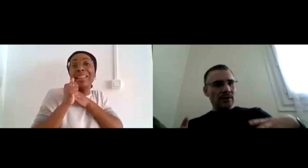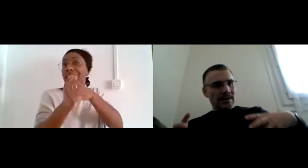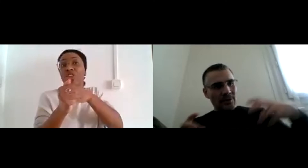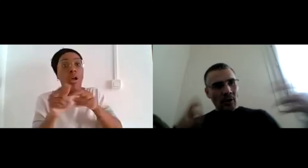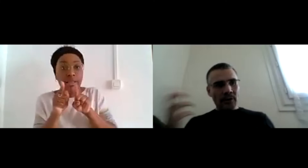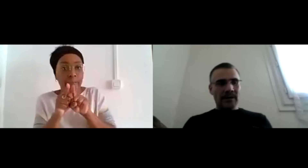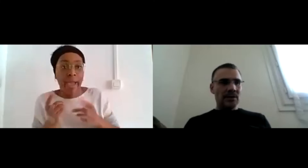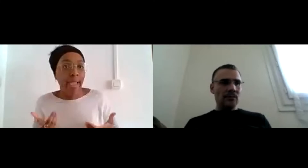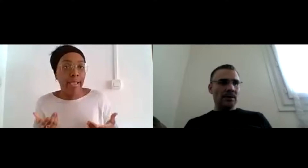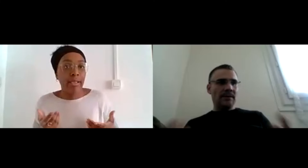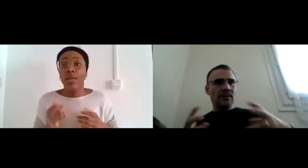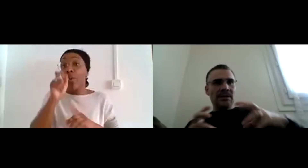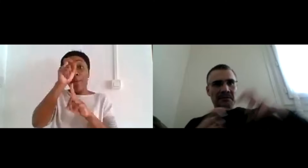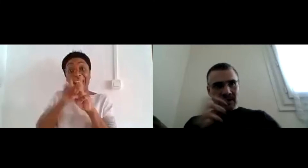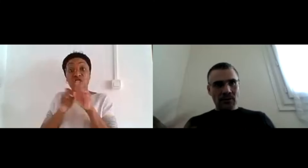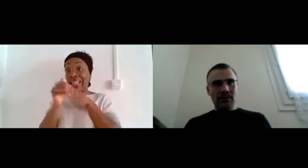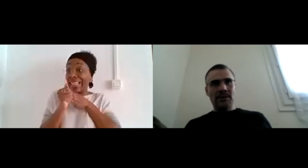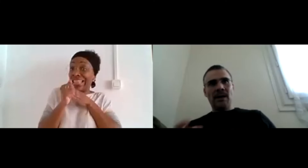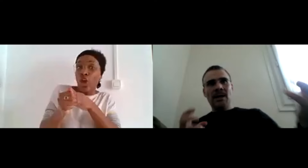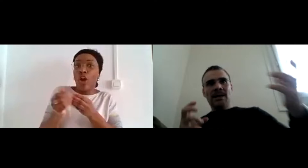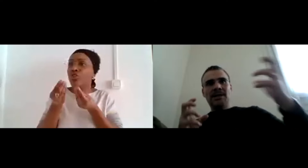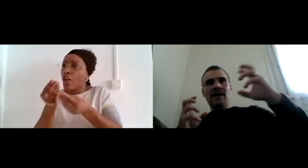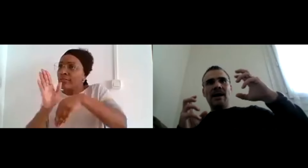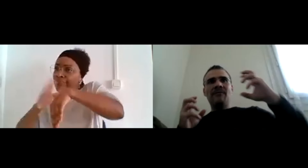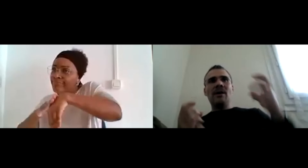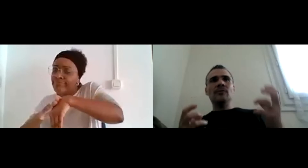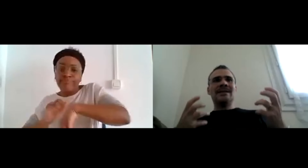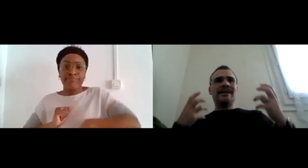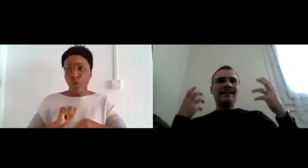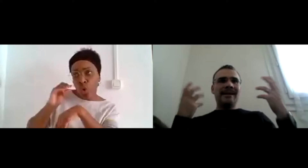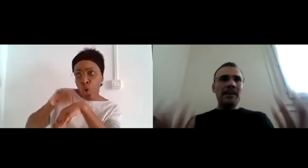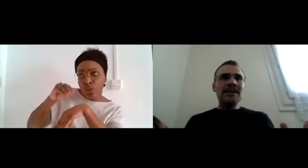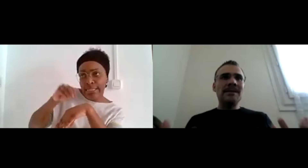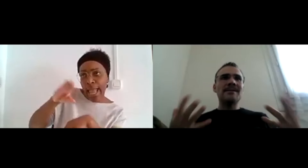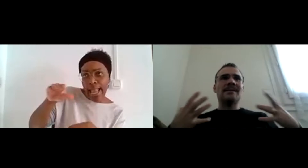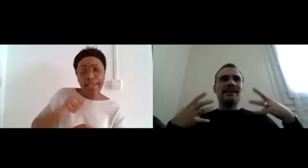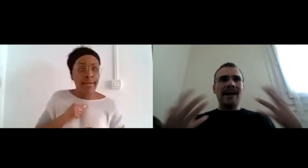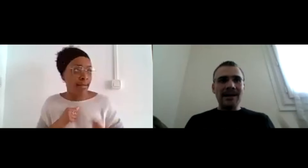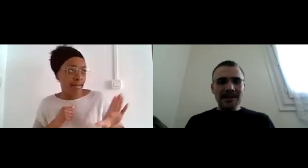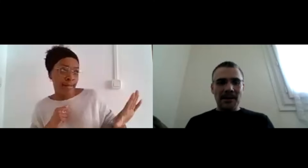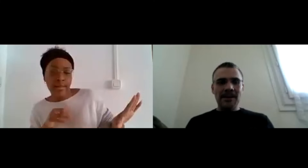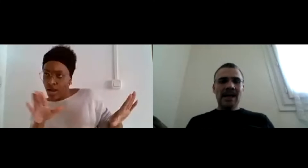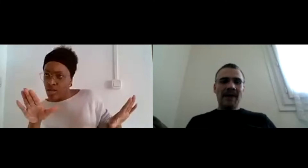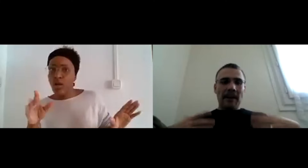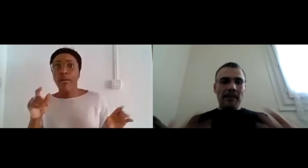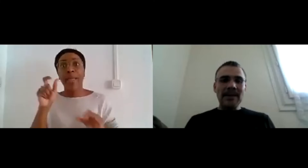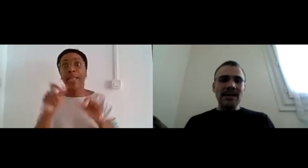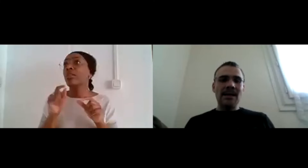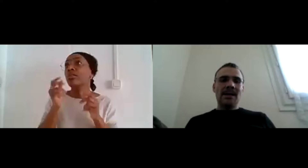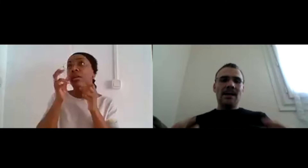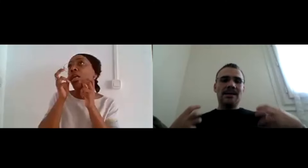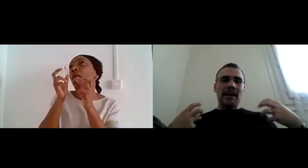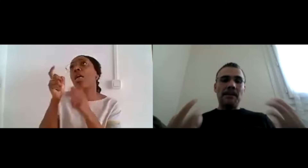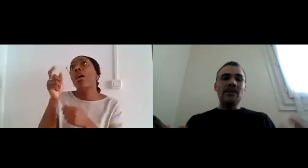va donner des orientations, qui va donner des visions, qui va avoir une certaine capacité, un certain charisme à faire